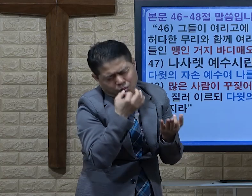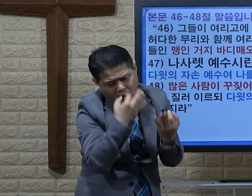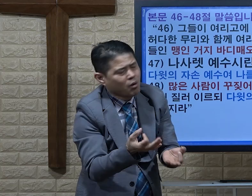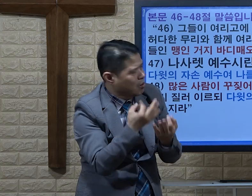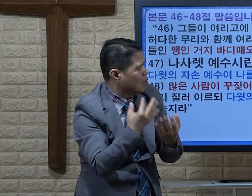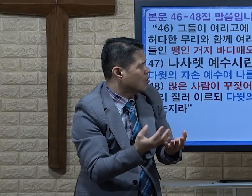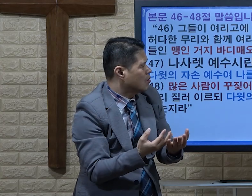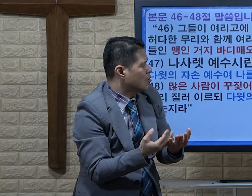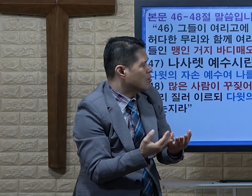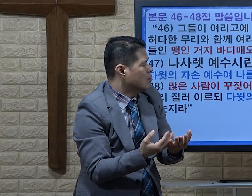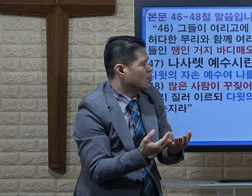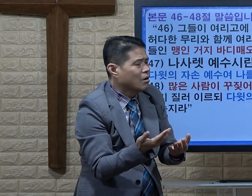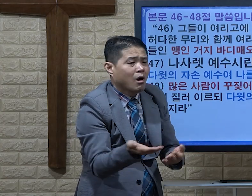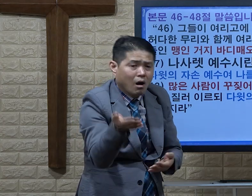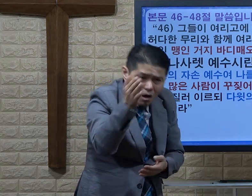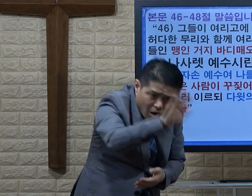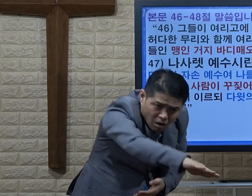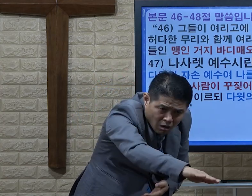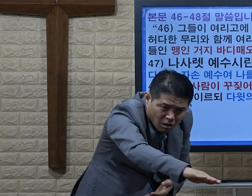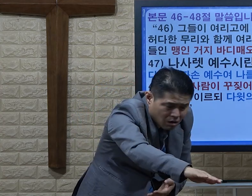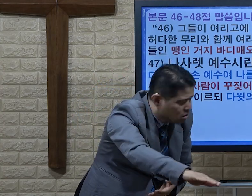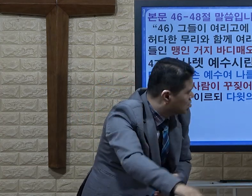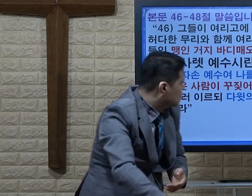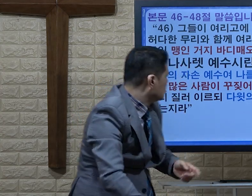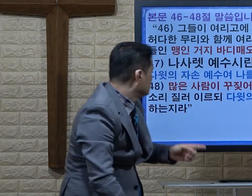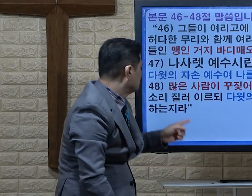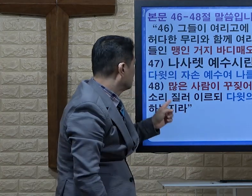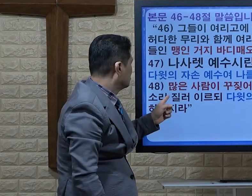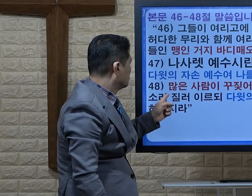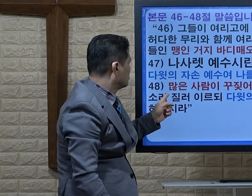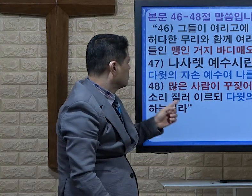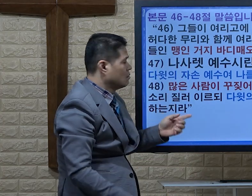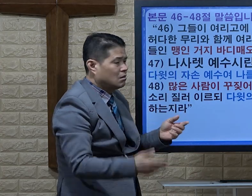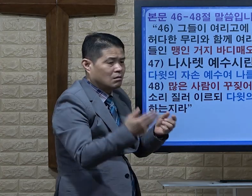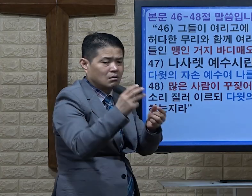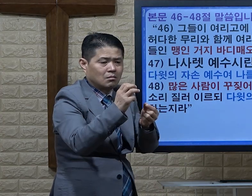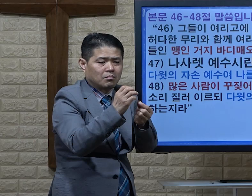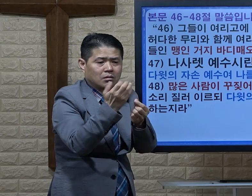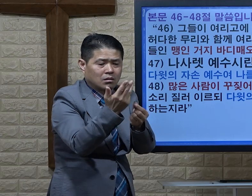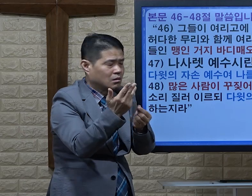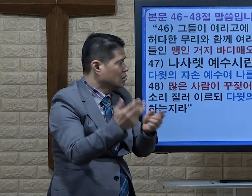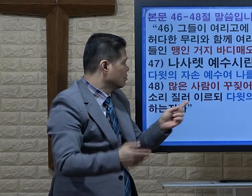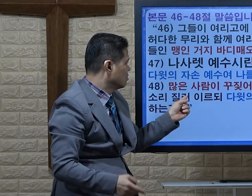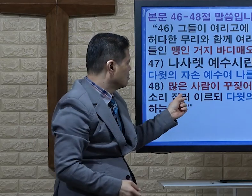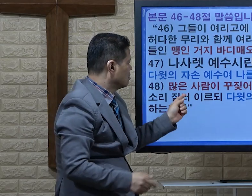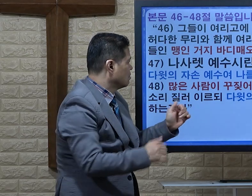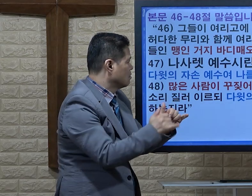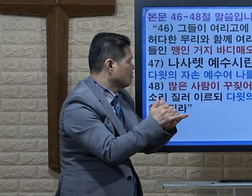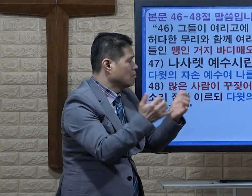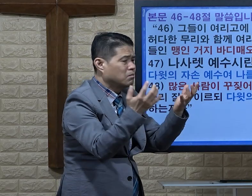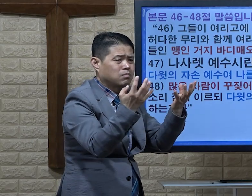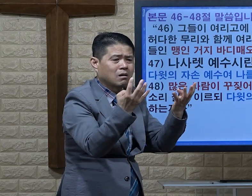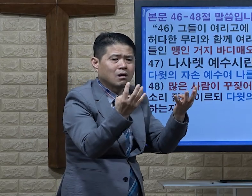지경이다. 라는 불쌍한 심경으로 이 소리를 질렀습니다. 48절에 많은